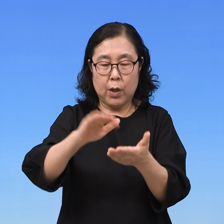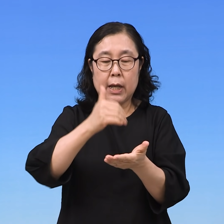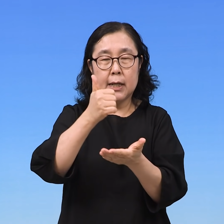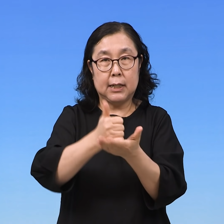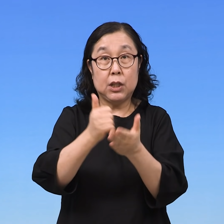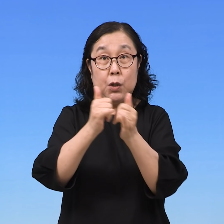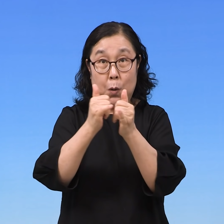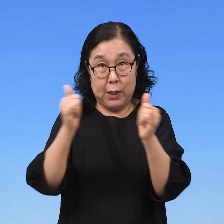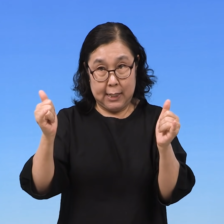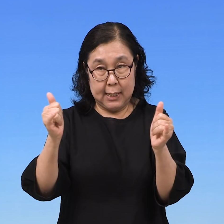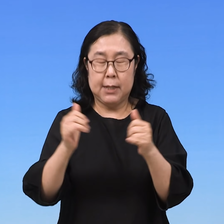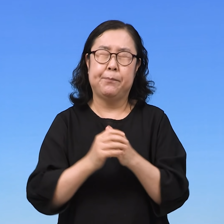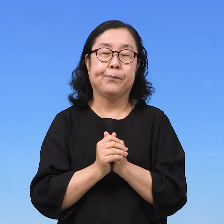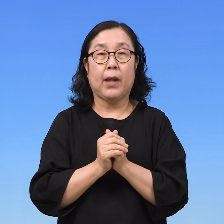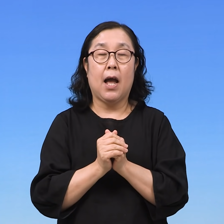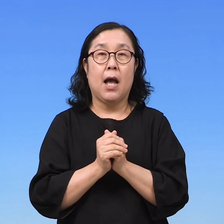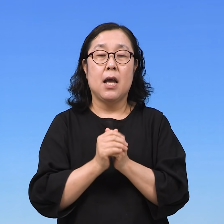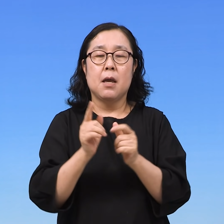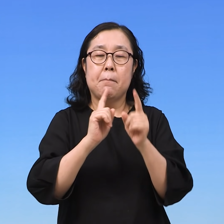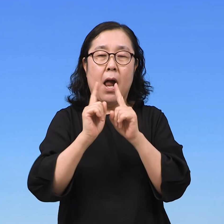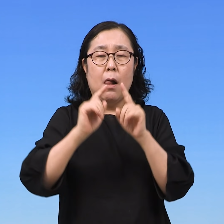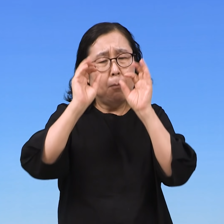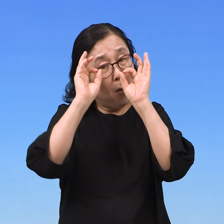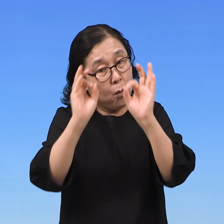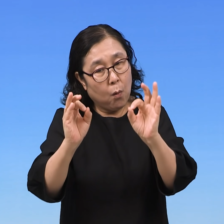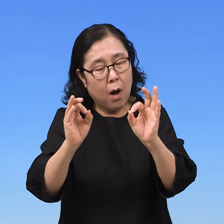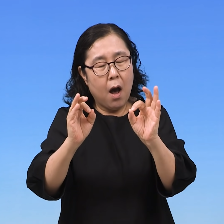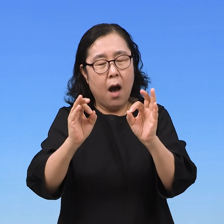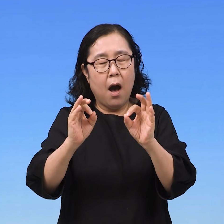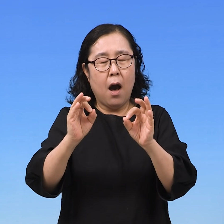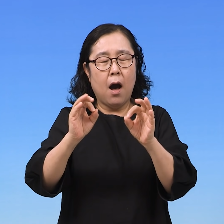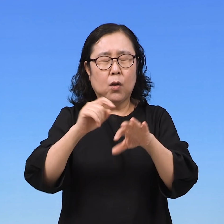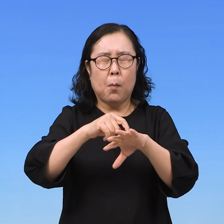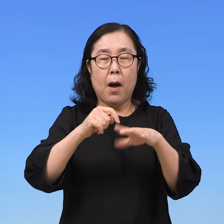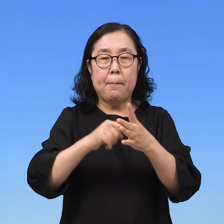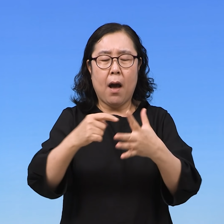이 정말 너무 전곡을 찌르는 그런 말이다.